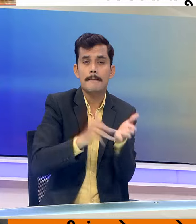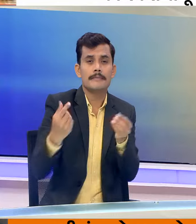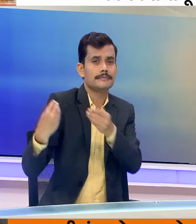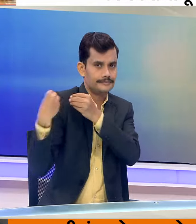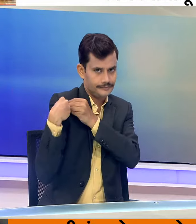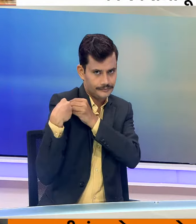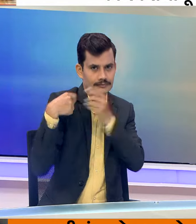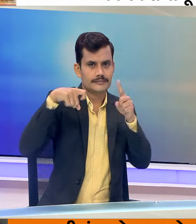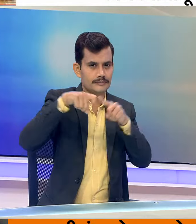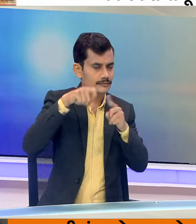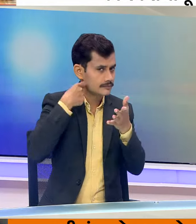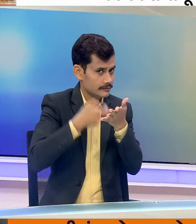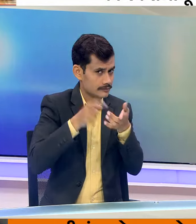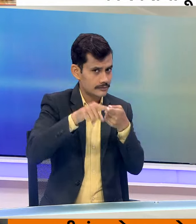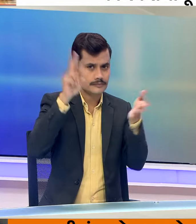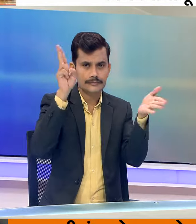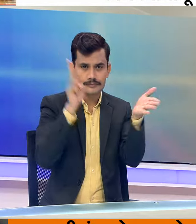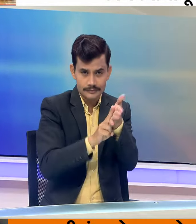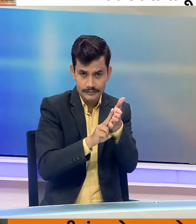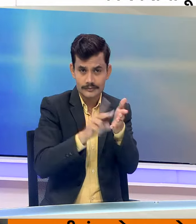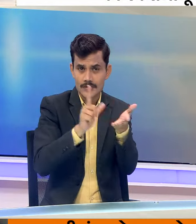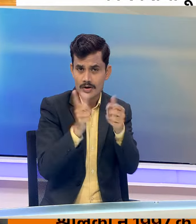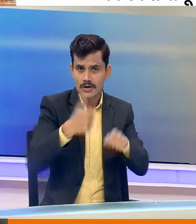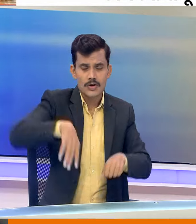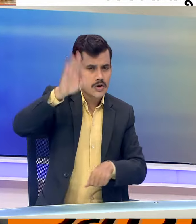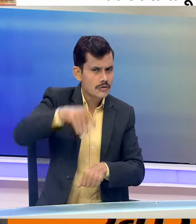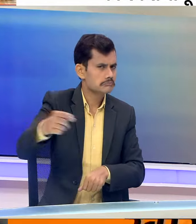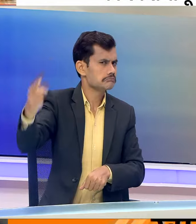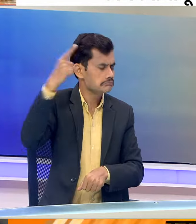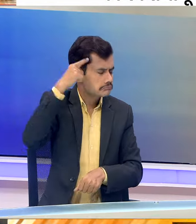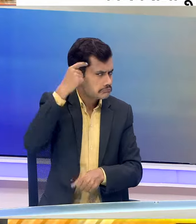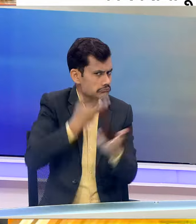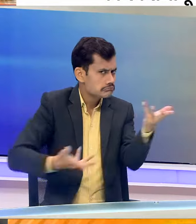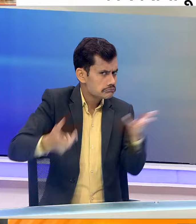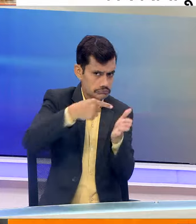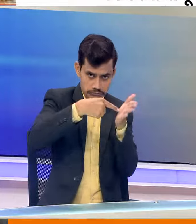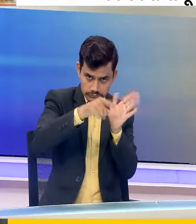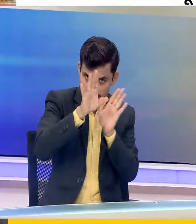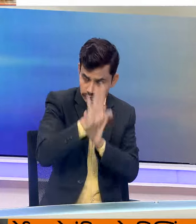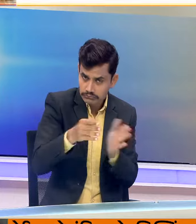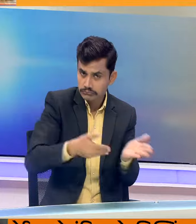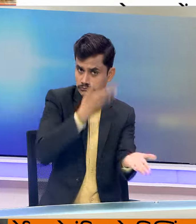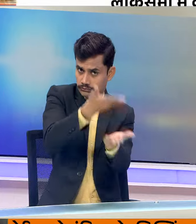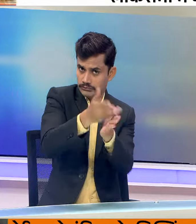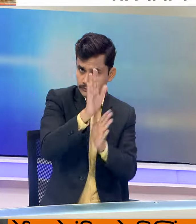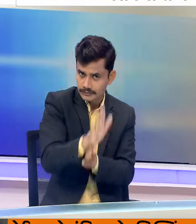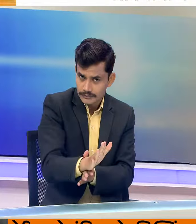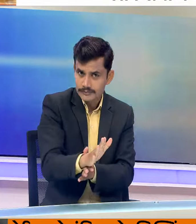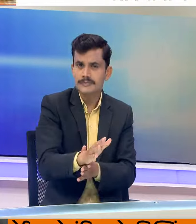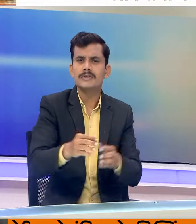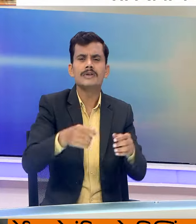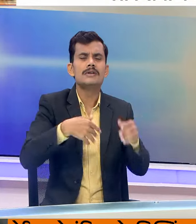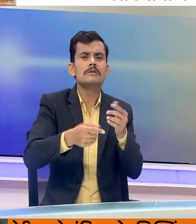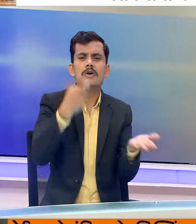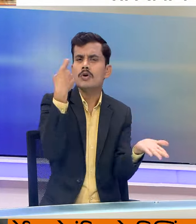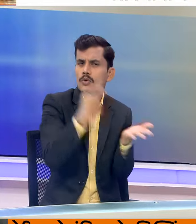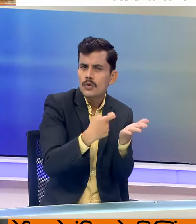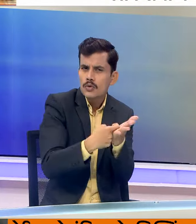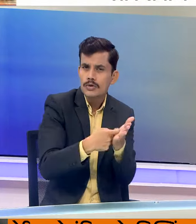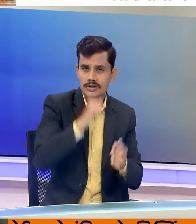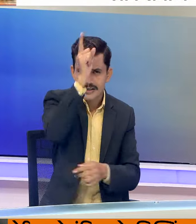पेश करेंगे। इसके साथ ही सदन में दो विधेयक विचार और पारित किए जाने के लिए पेश होंगे। ये विधेयक हैं भारतीय